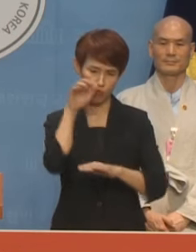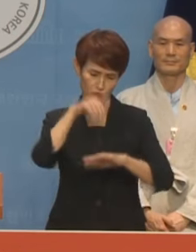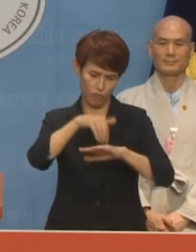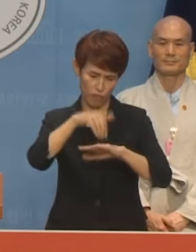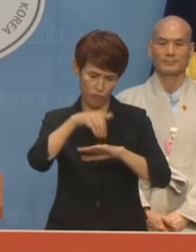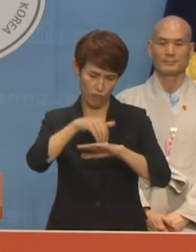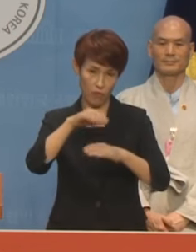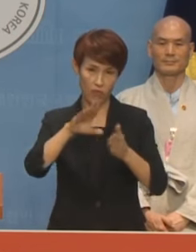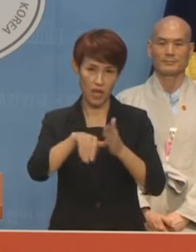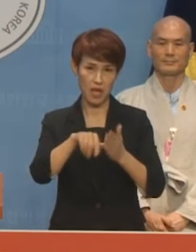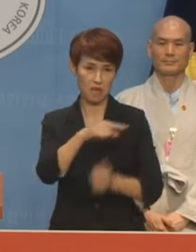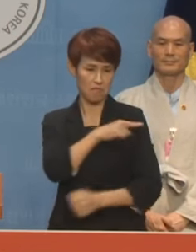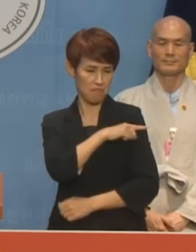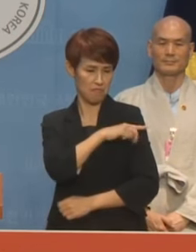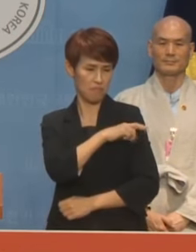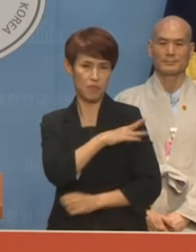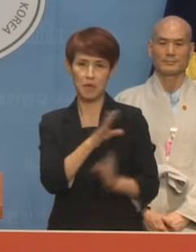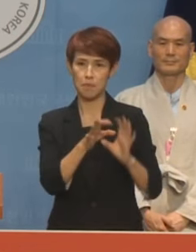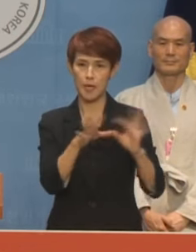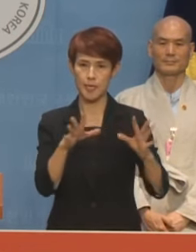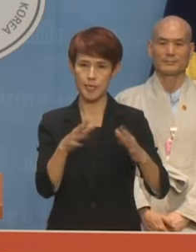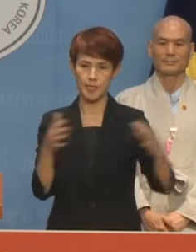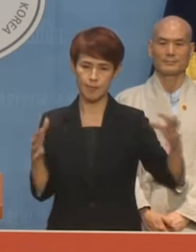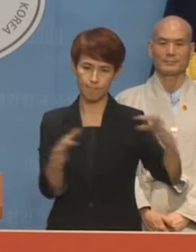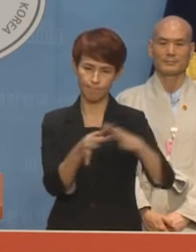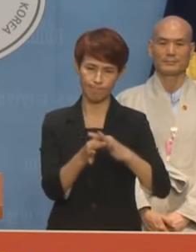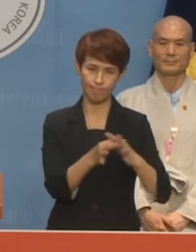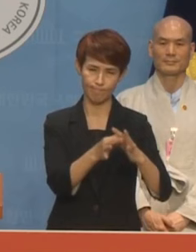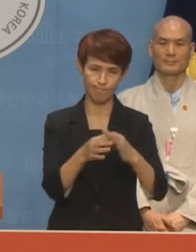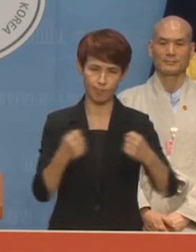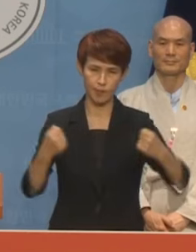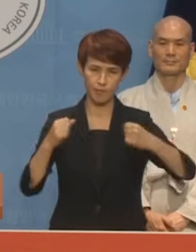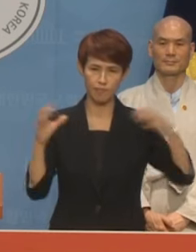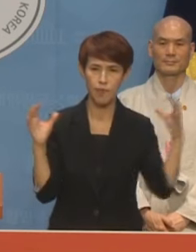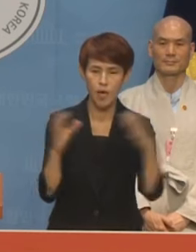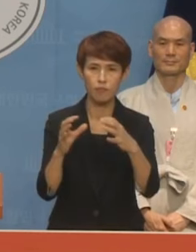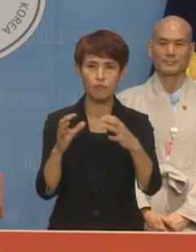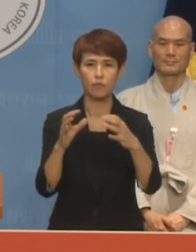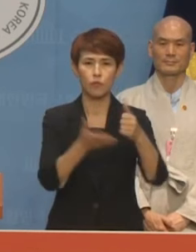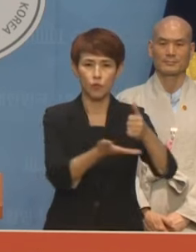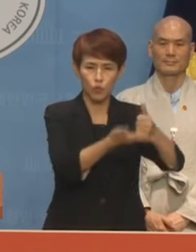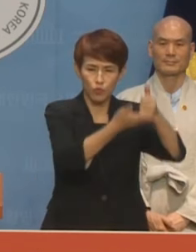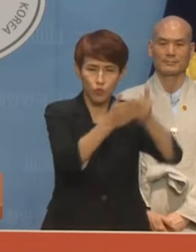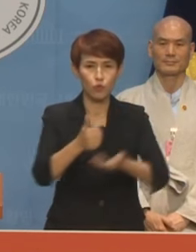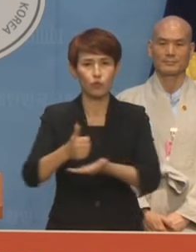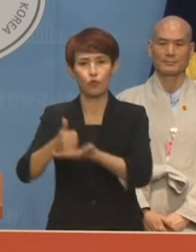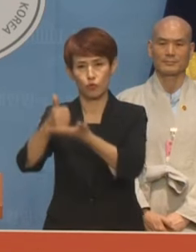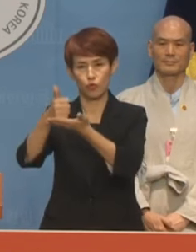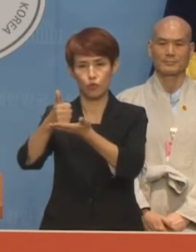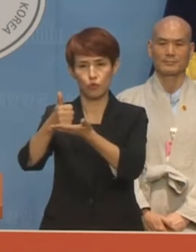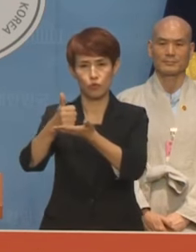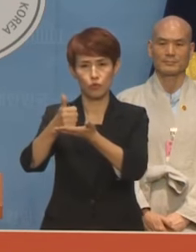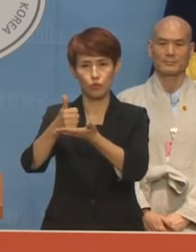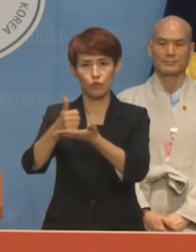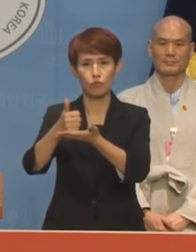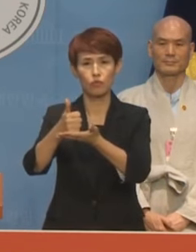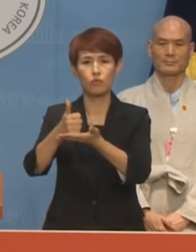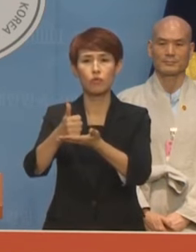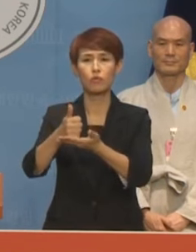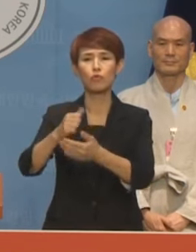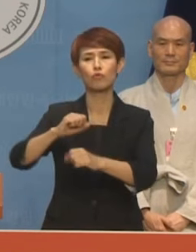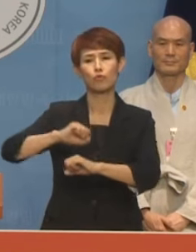속에서 계급을 뛰어넘은 전우회와 상호 존중 속에서 국가전략기동부대의 일원인